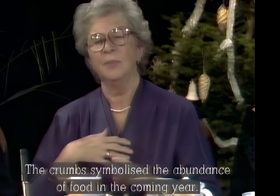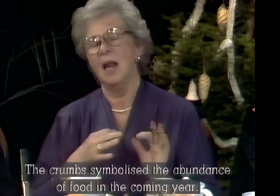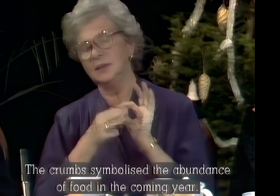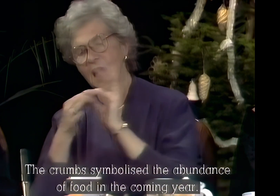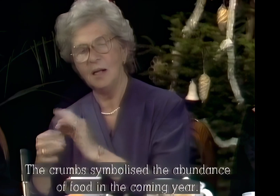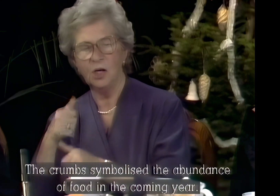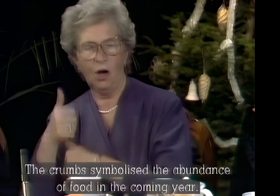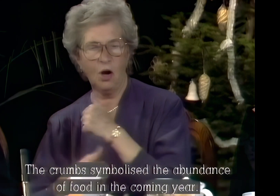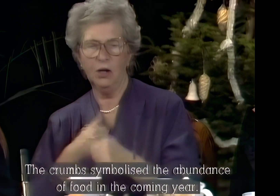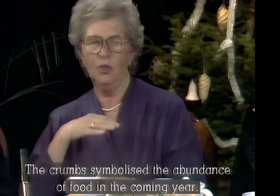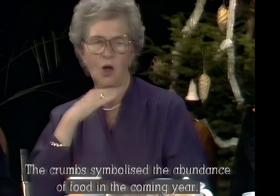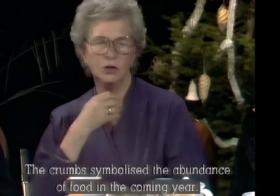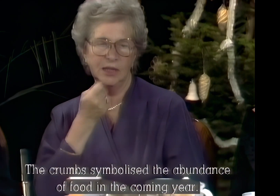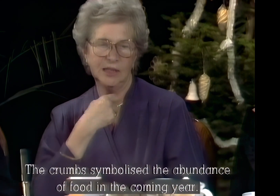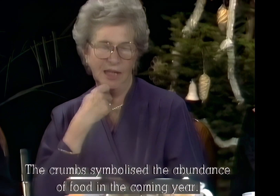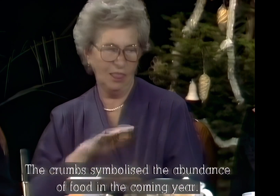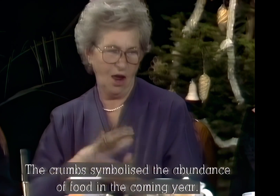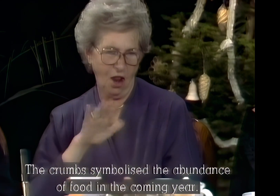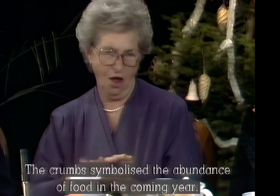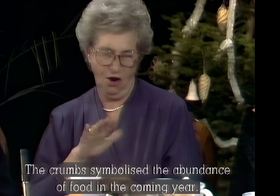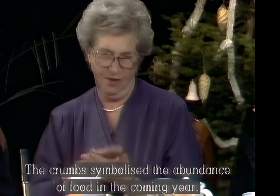stole, aby jsme měli po celý rok dosti jídla.